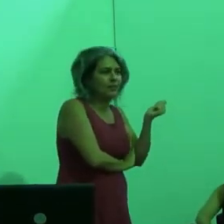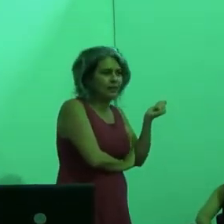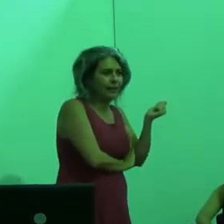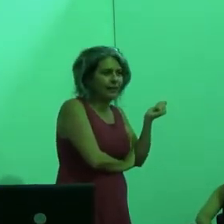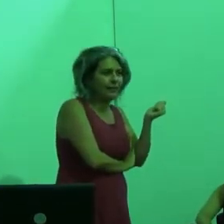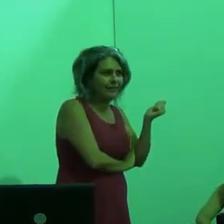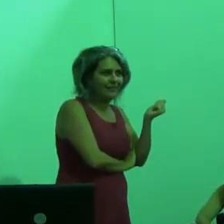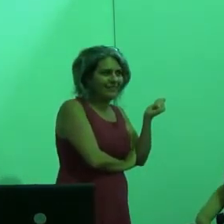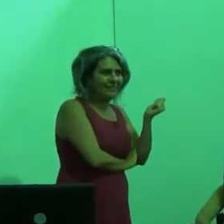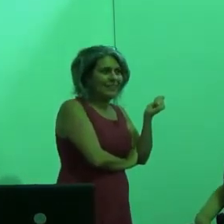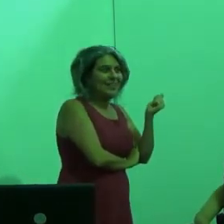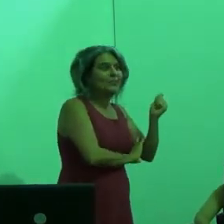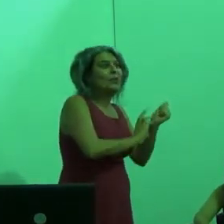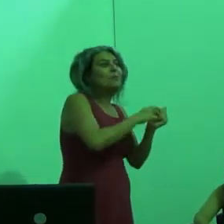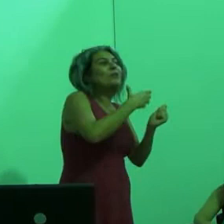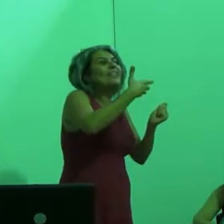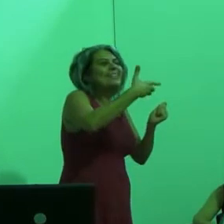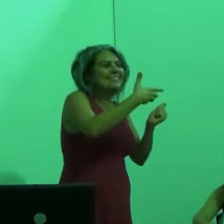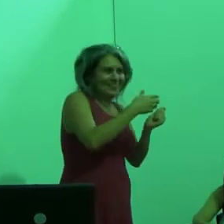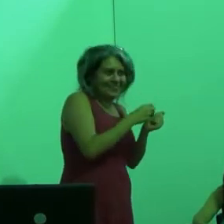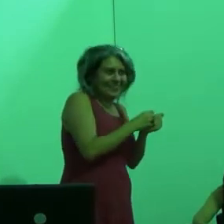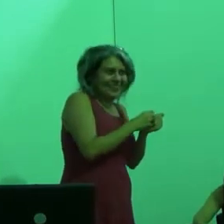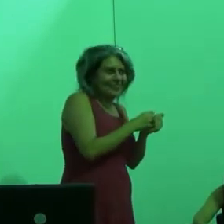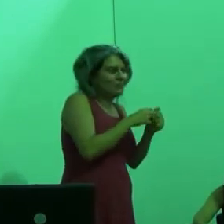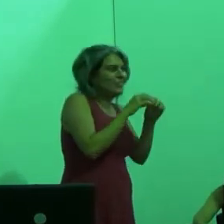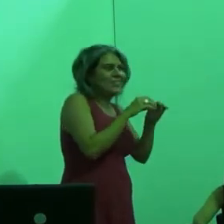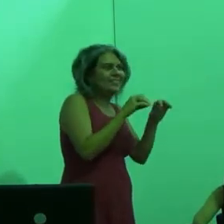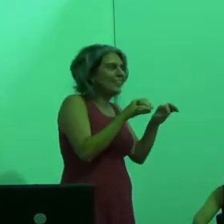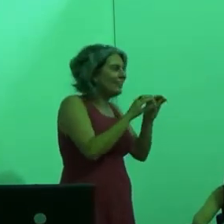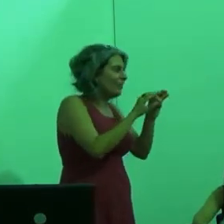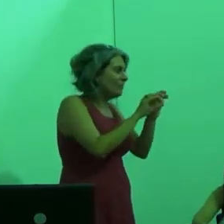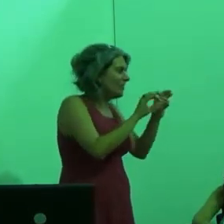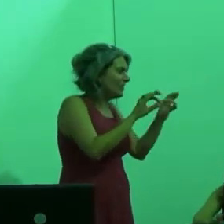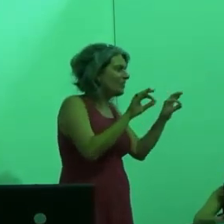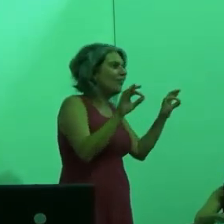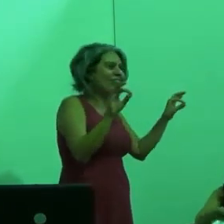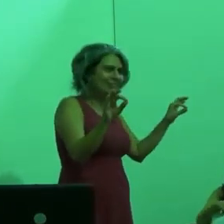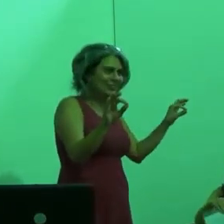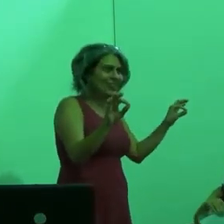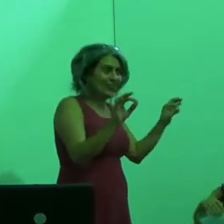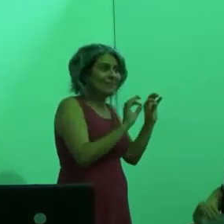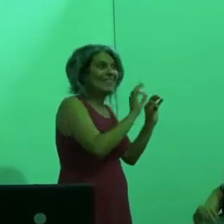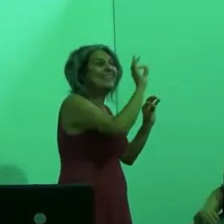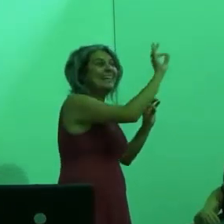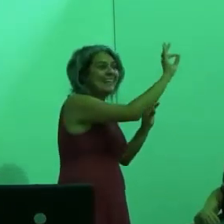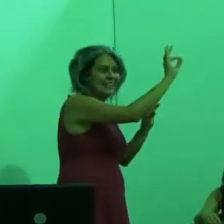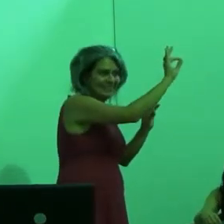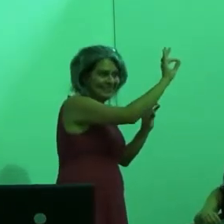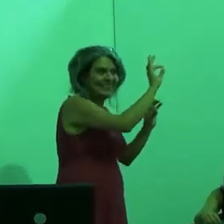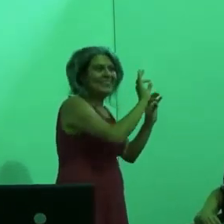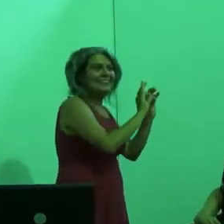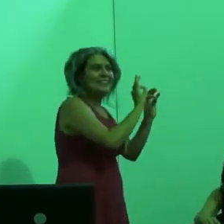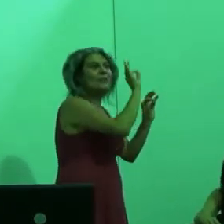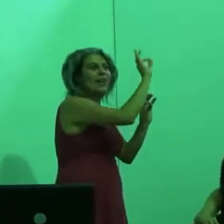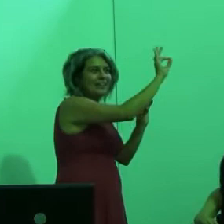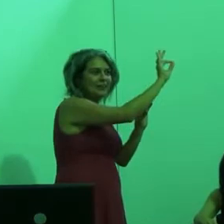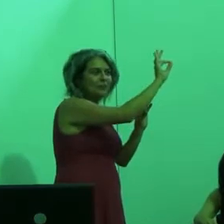né? Isso glamoriza, é gozado. A vidinha dele é igual a vidinha de qualquer um de nós, mas é dele, esse lugar da